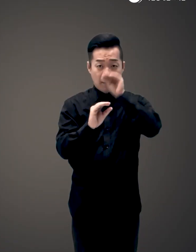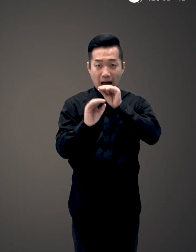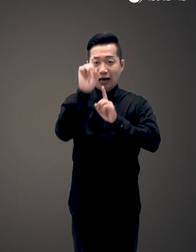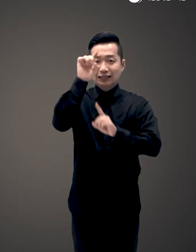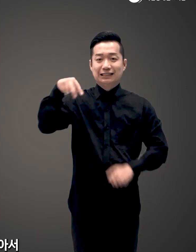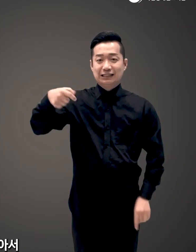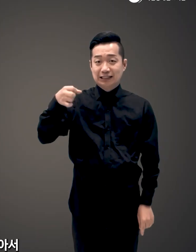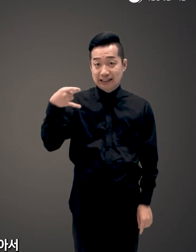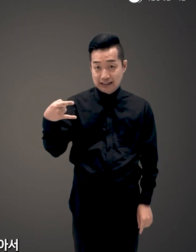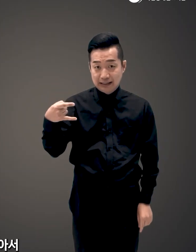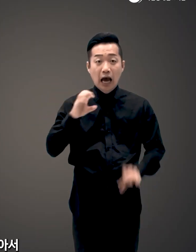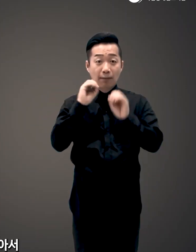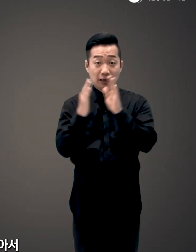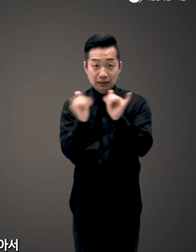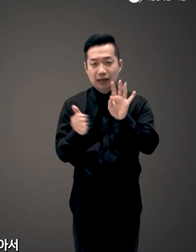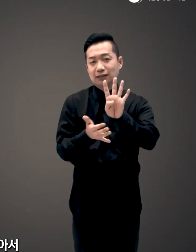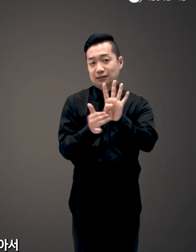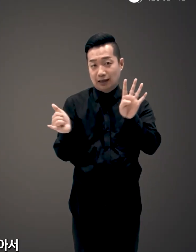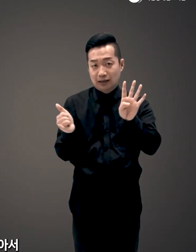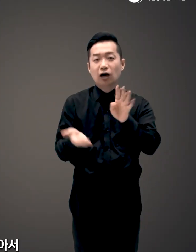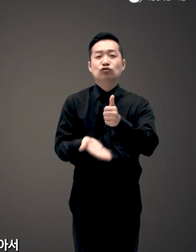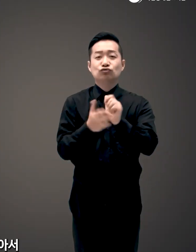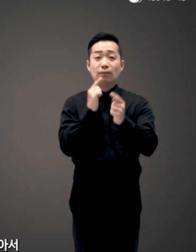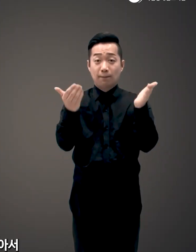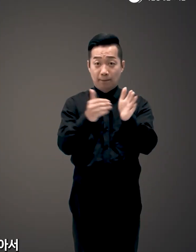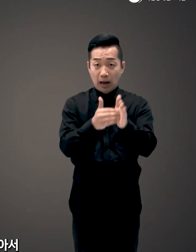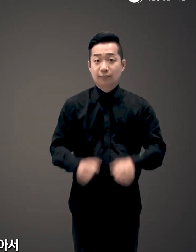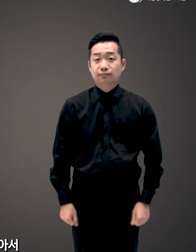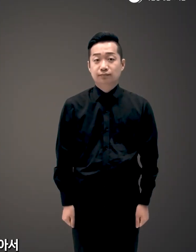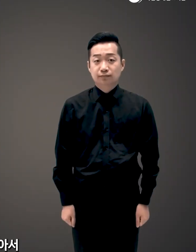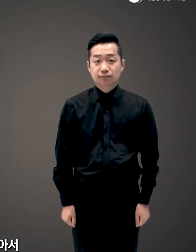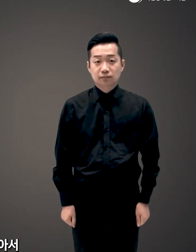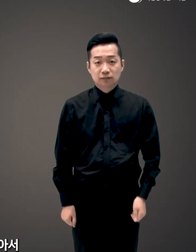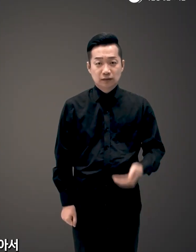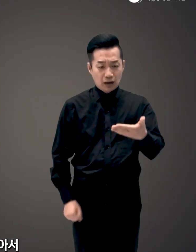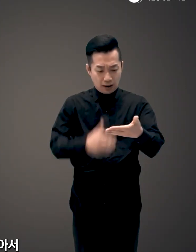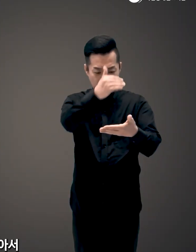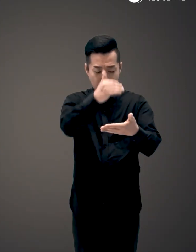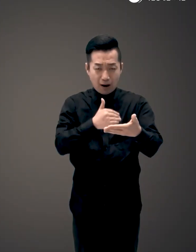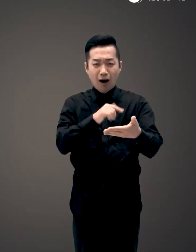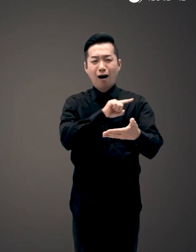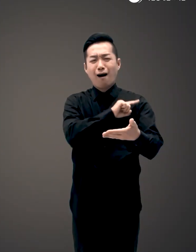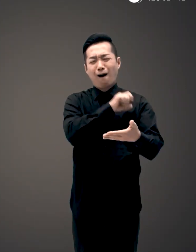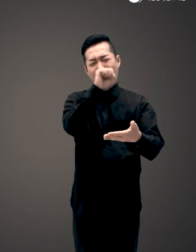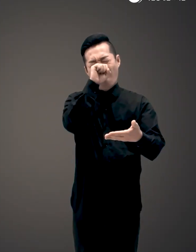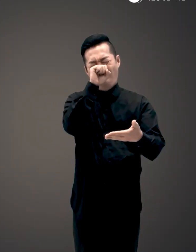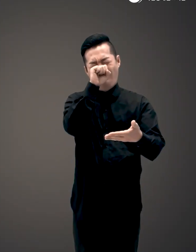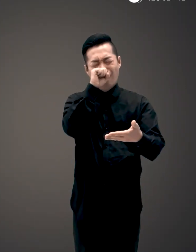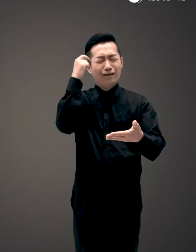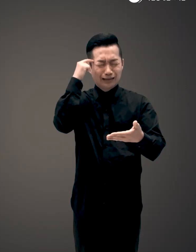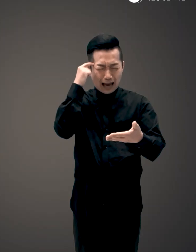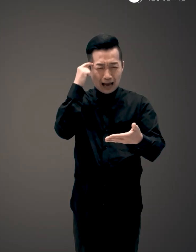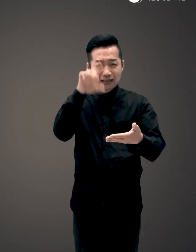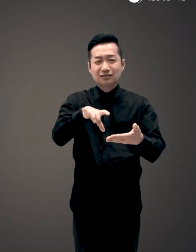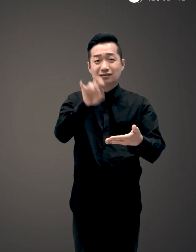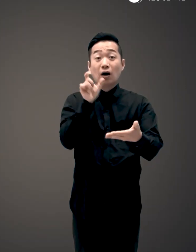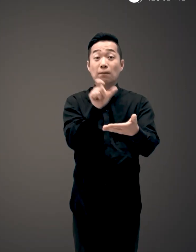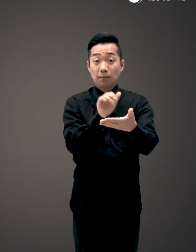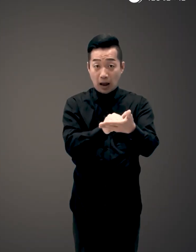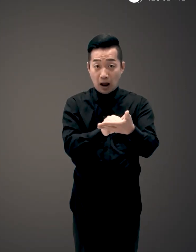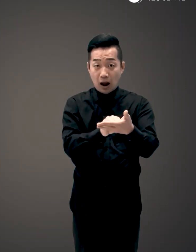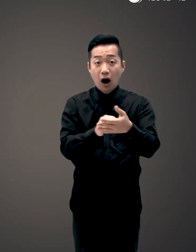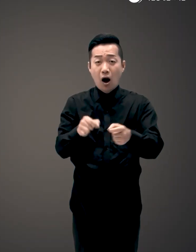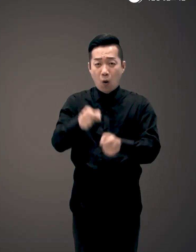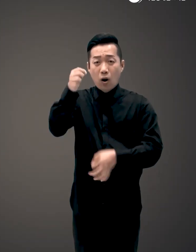이승희 마케터님, 이렇게 네 분이 추천사를 써주셨는데, 이 추천사가 너무 좋아서 맨 앞에다가 실었어요. 저를